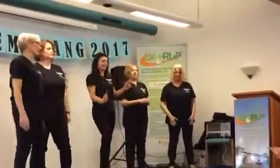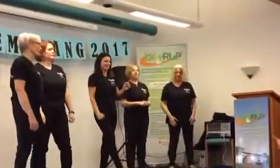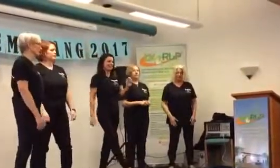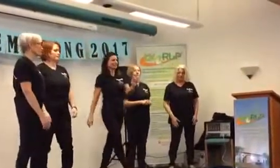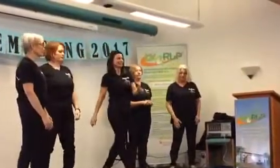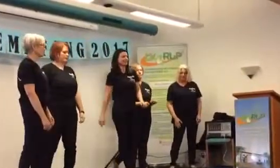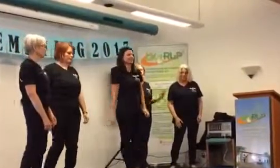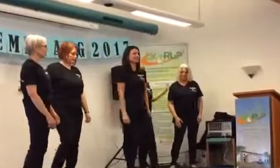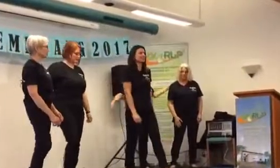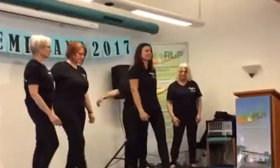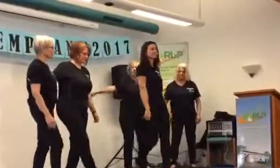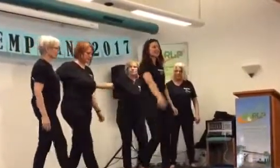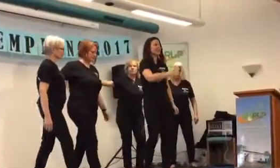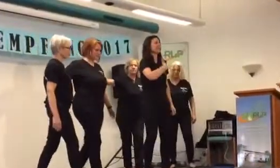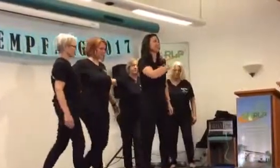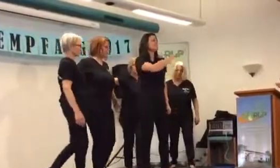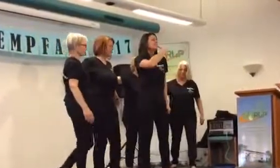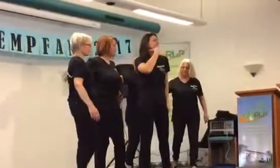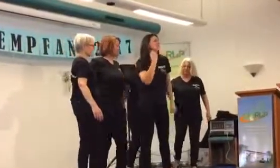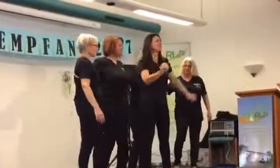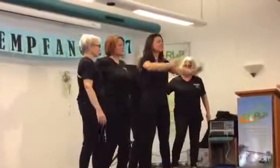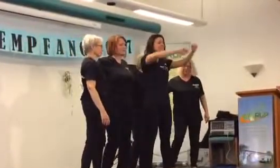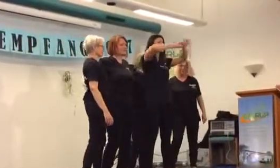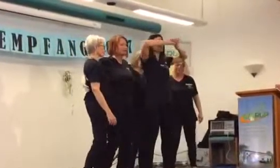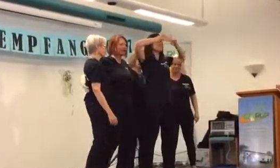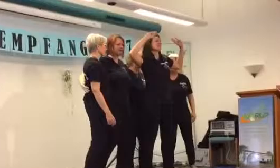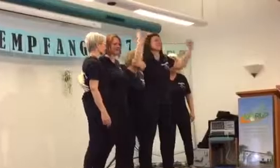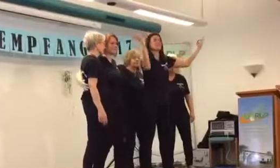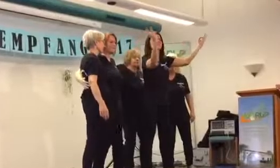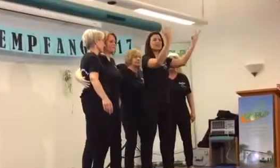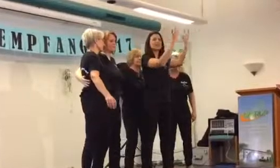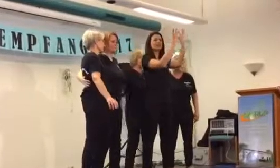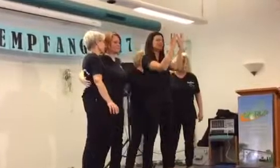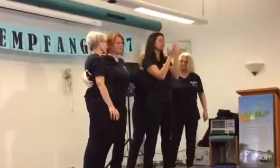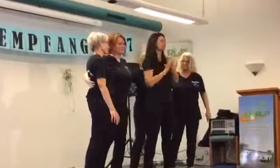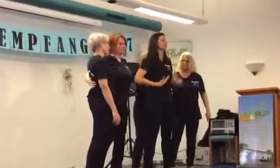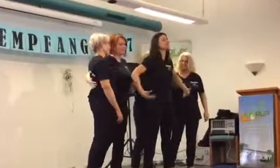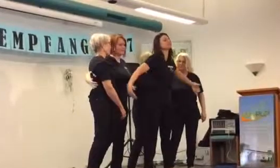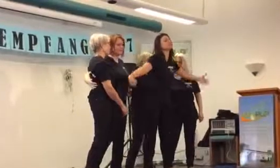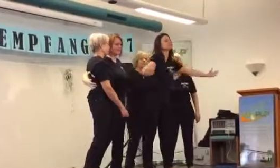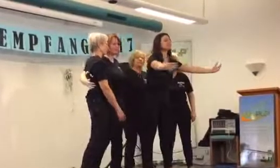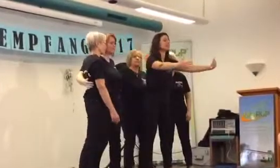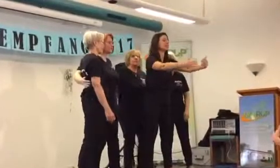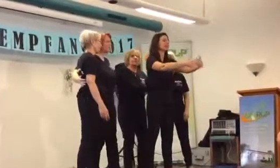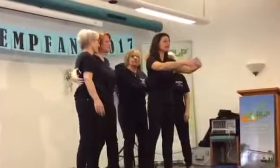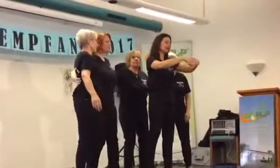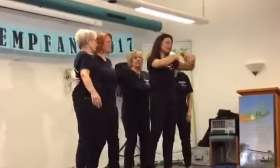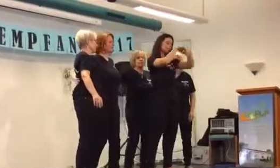Welt. Ich wünsche mir Frieden für alle Menschen.